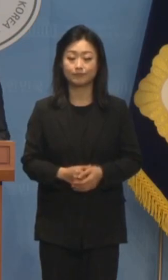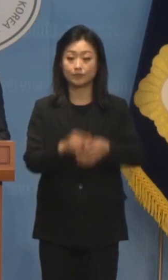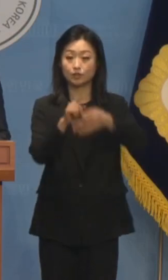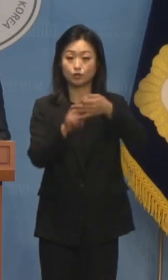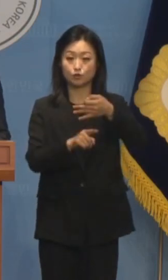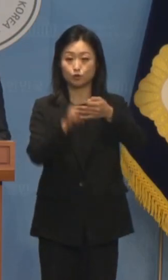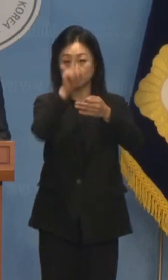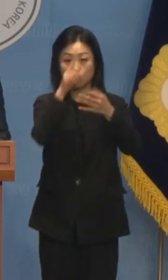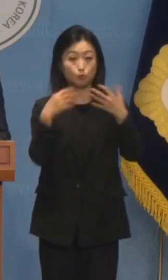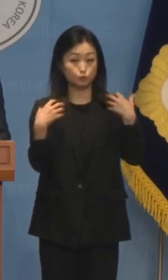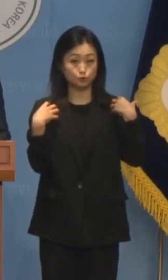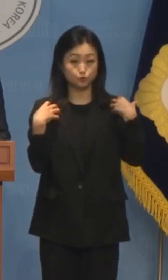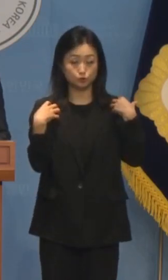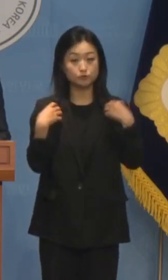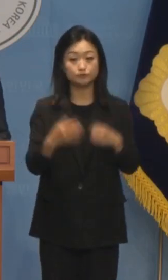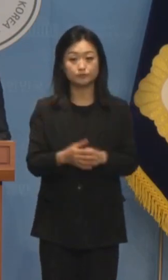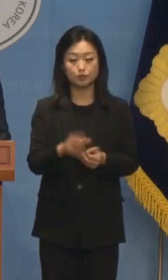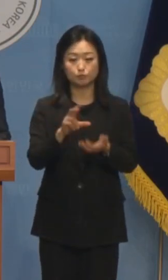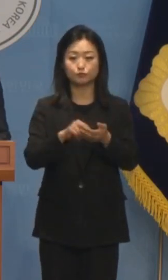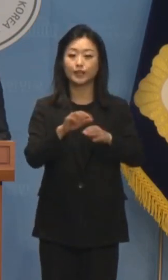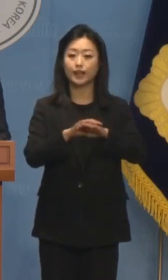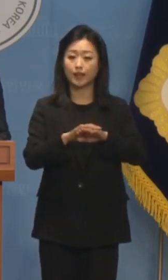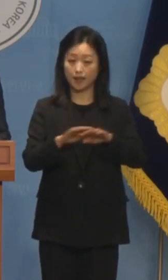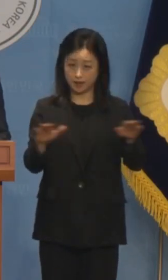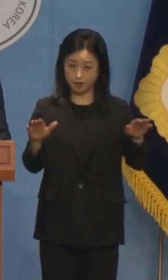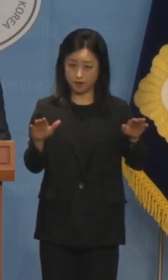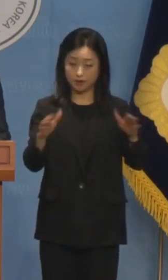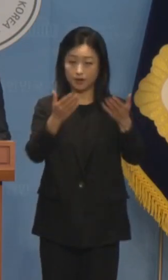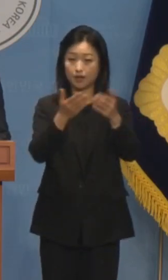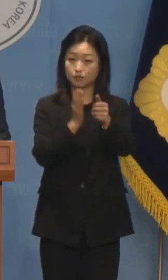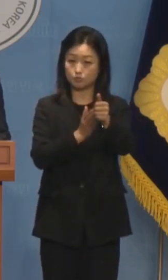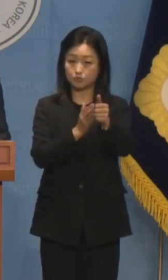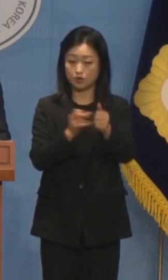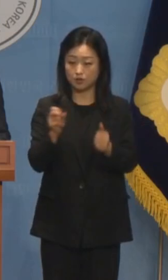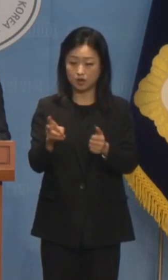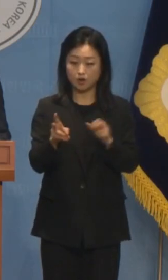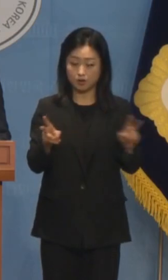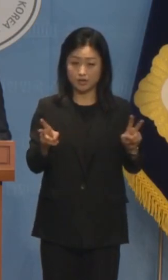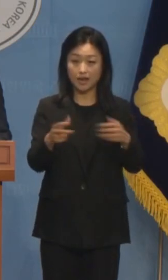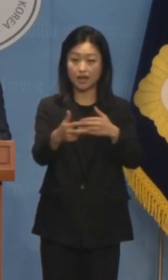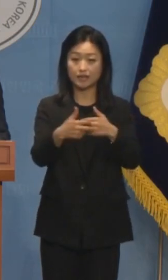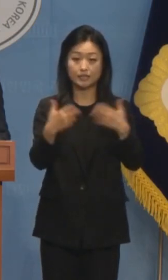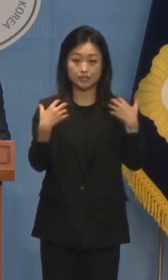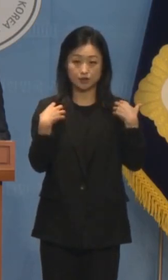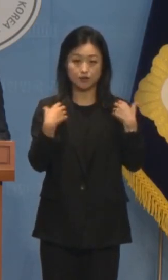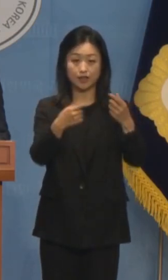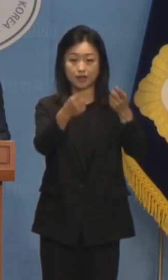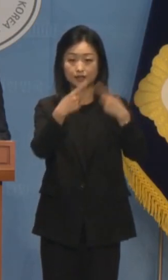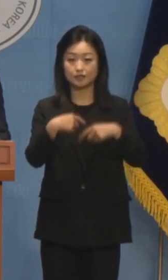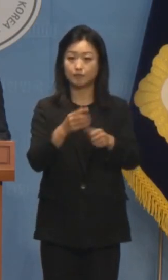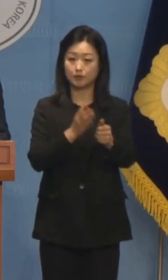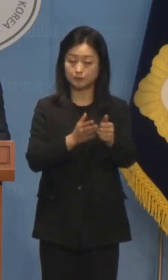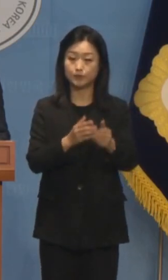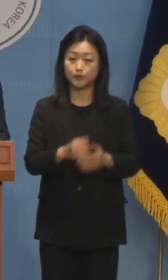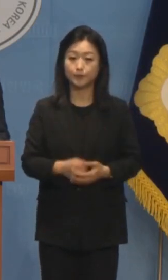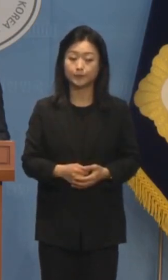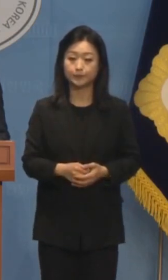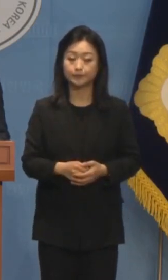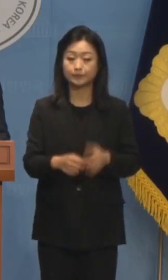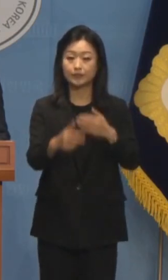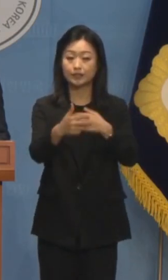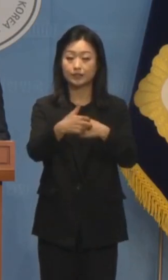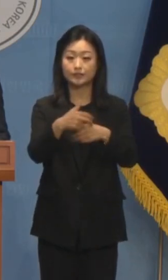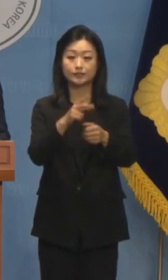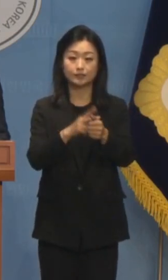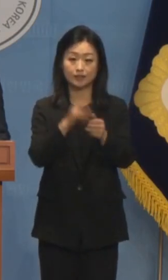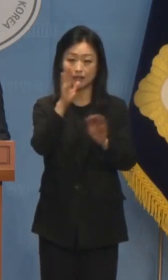윤석열 정부는 결자 해지의 정신으로 여야 의정협의체에 임하십시오. 의대 증원